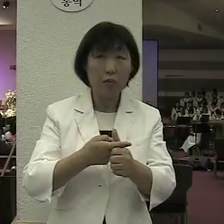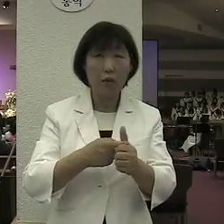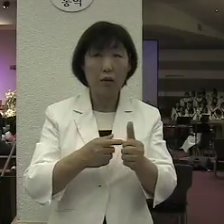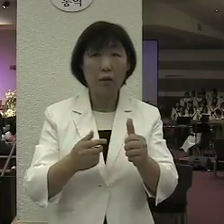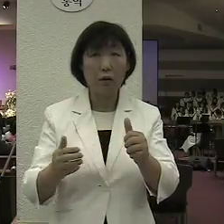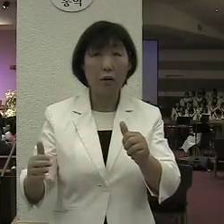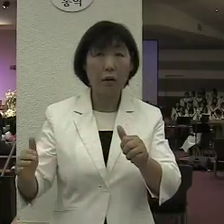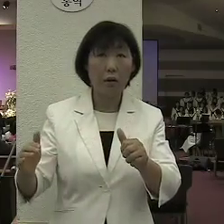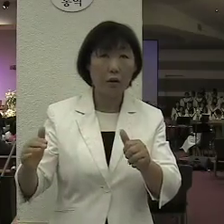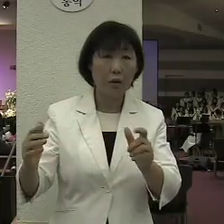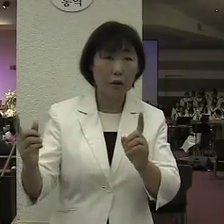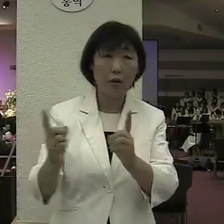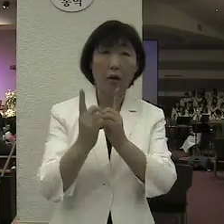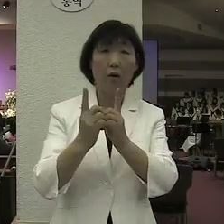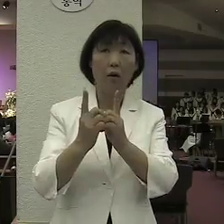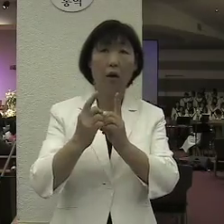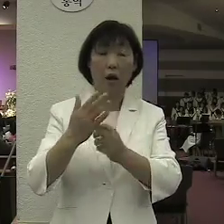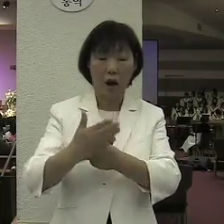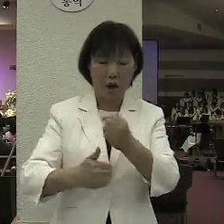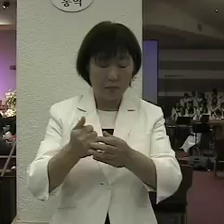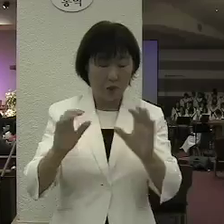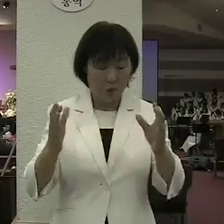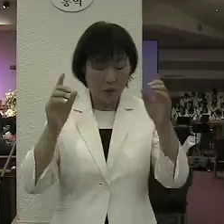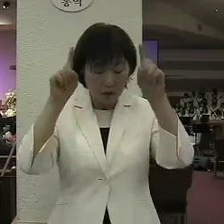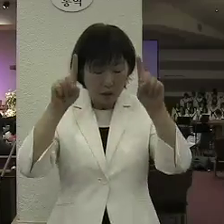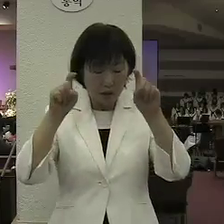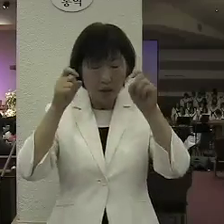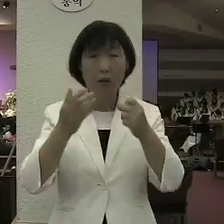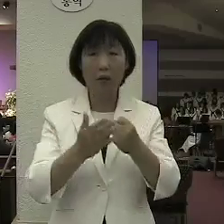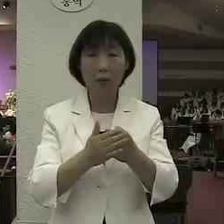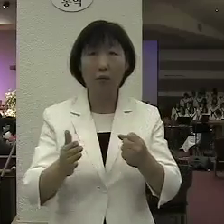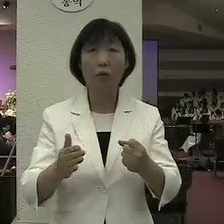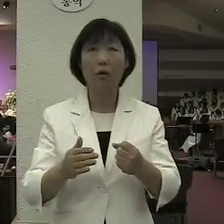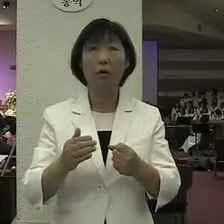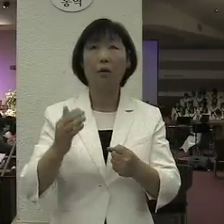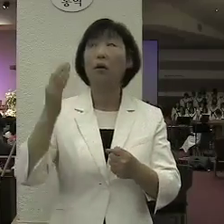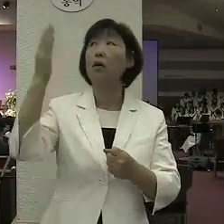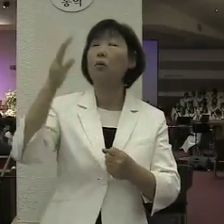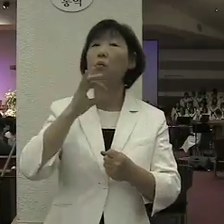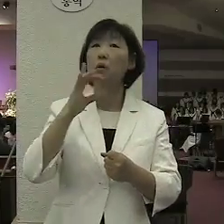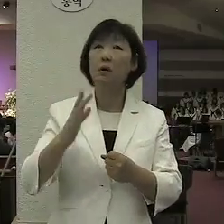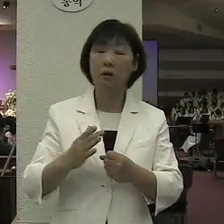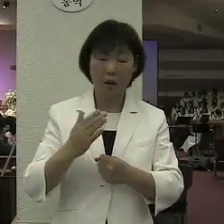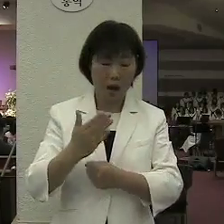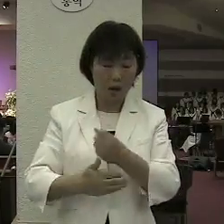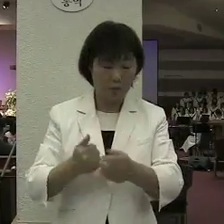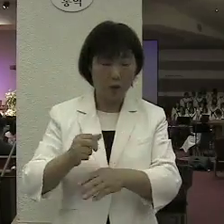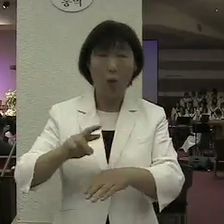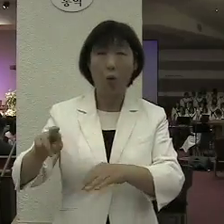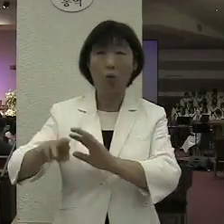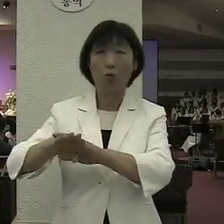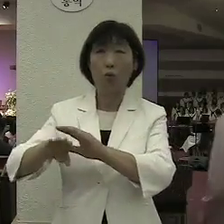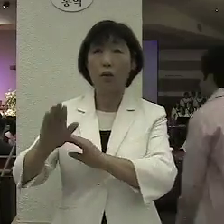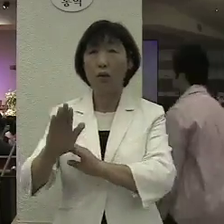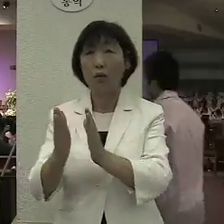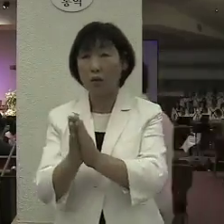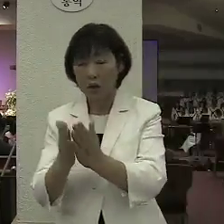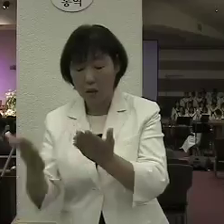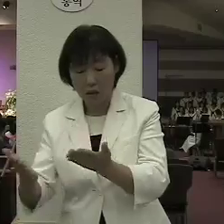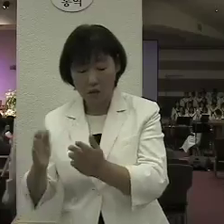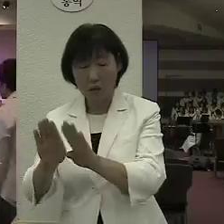그 인공을 떼기에 합당하시도다 일찍 죽임을 당하사 죽임을 당하셨기 때문에